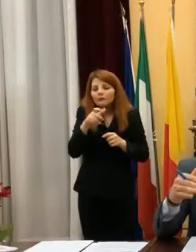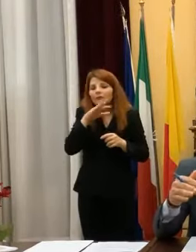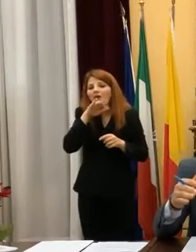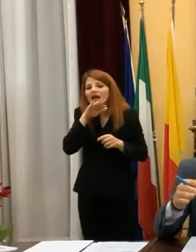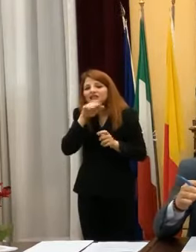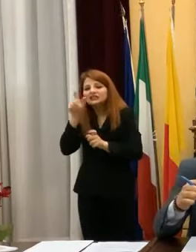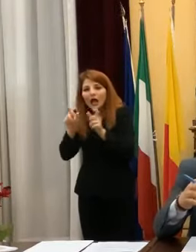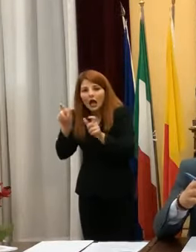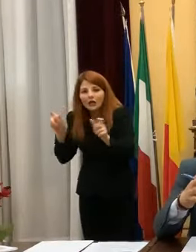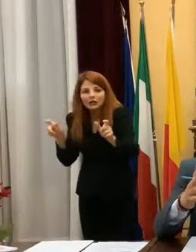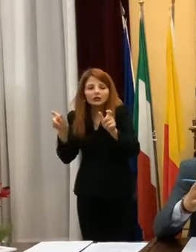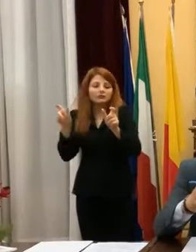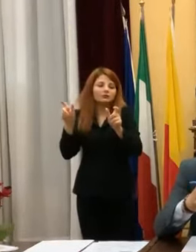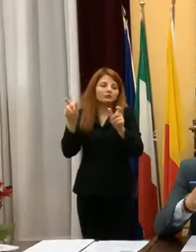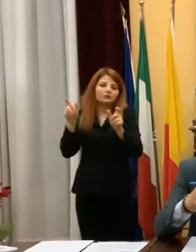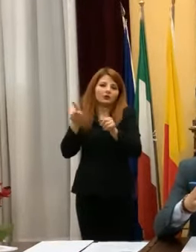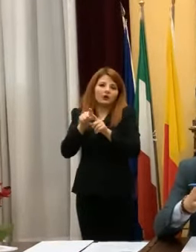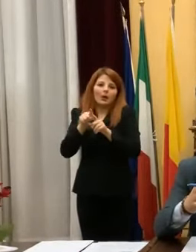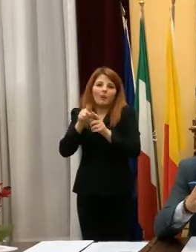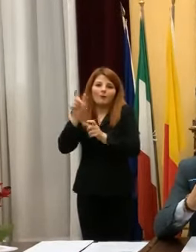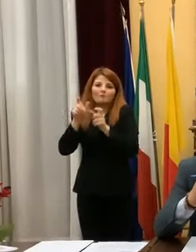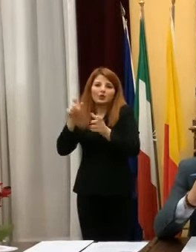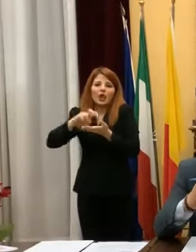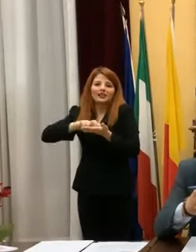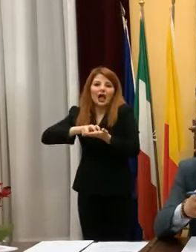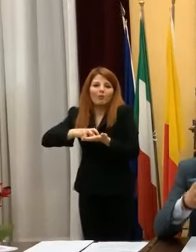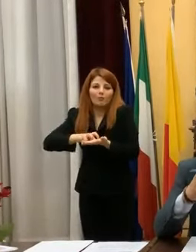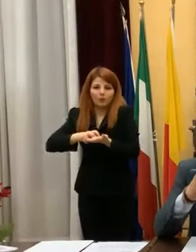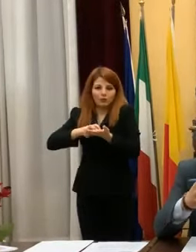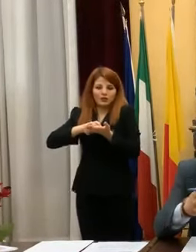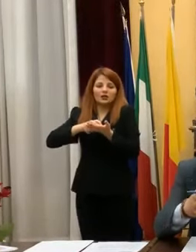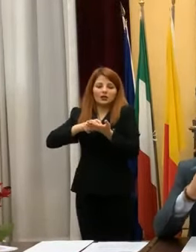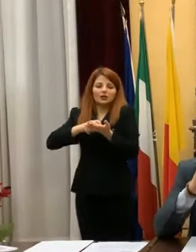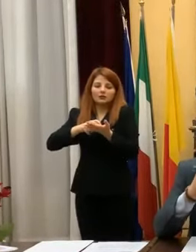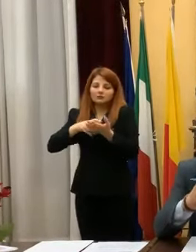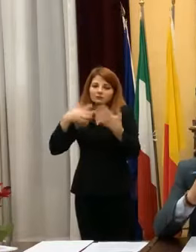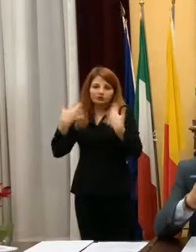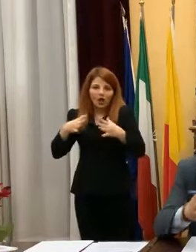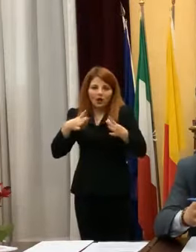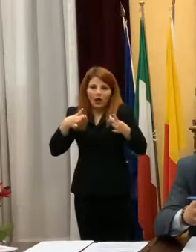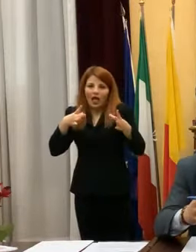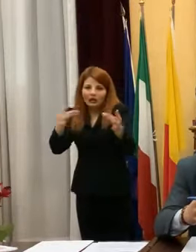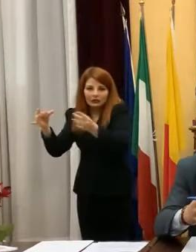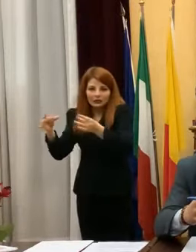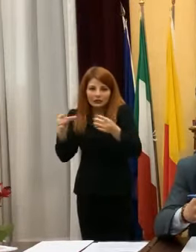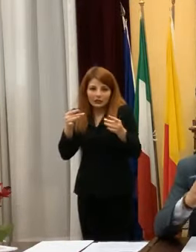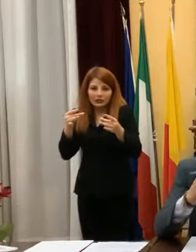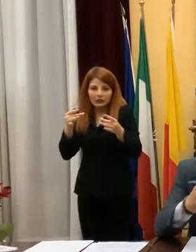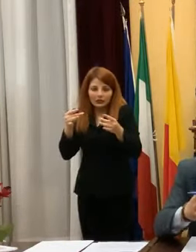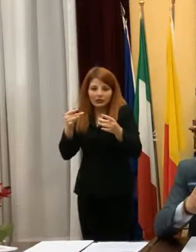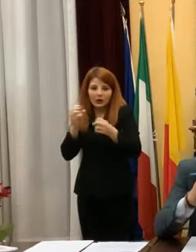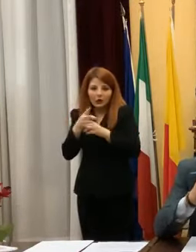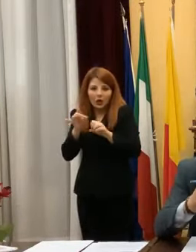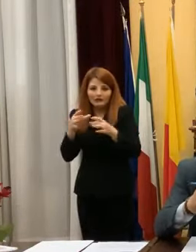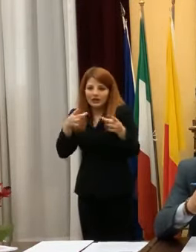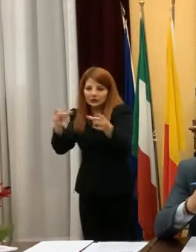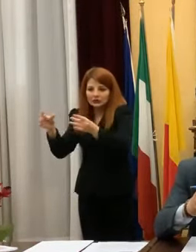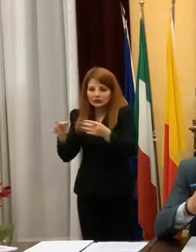contagiava, moriva senza che l'ASP locale mostrasse alcuna capacità di prevenire quei